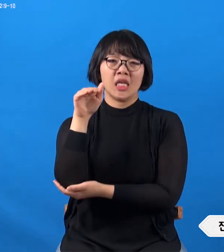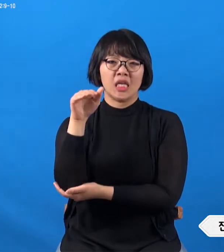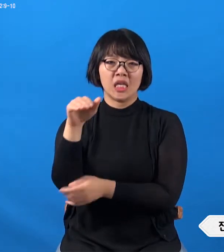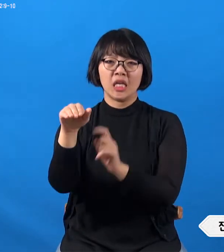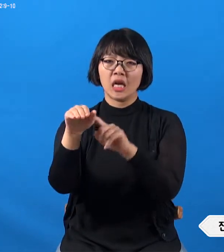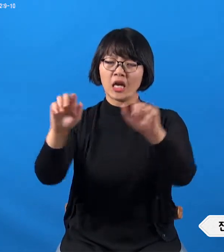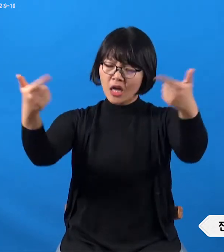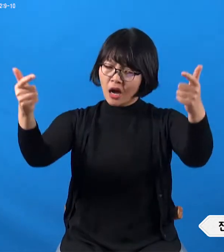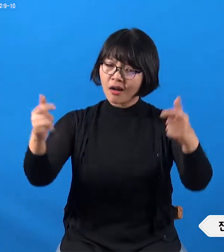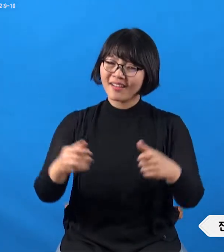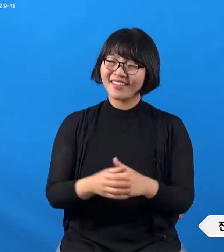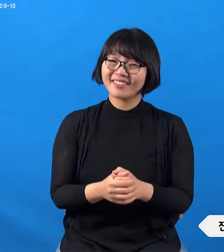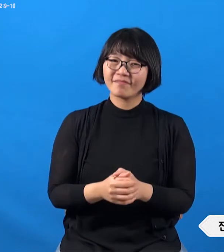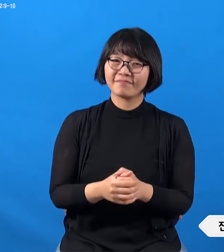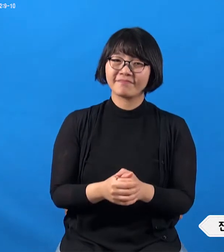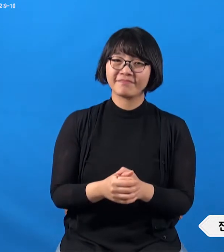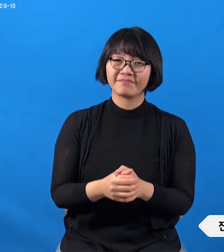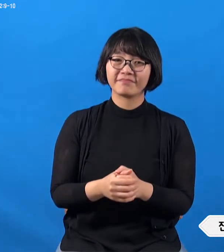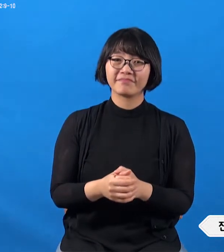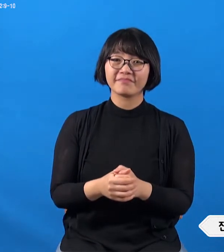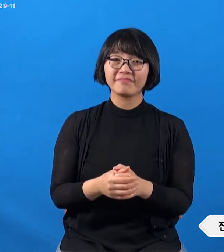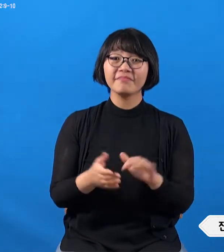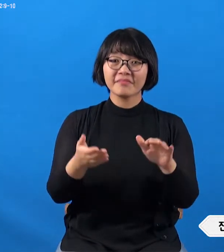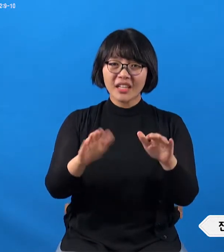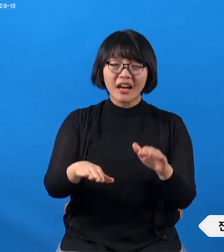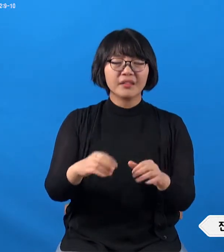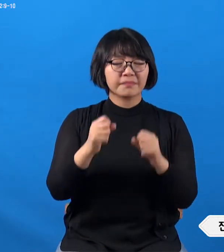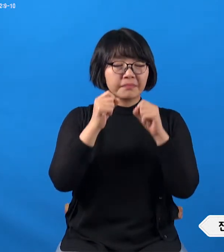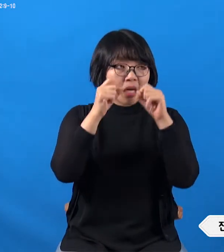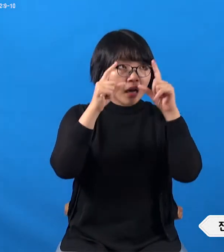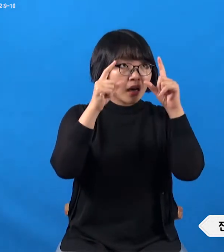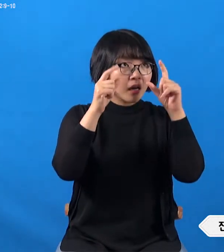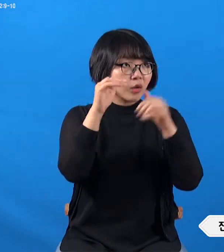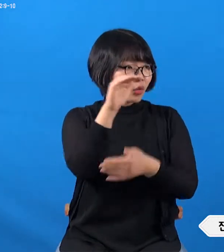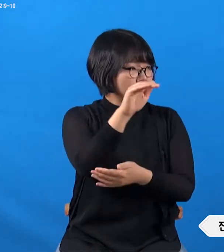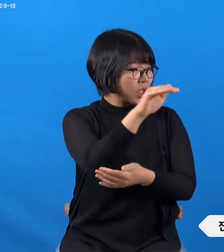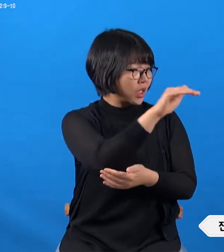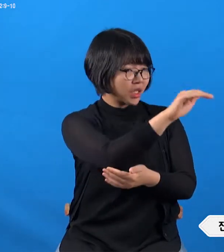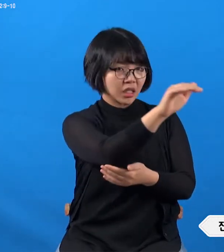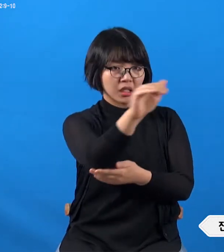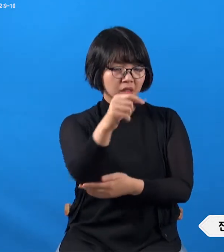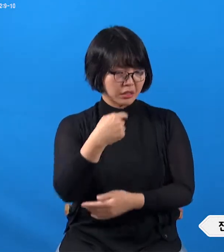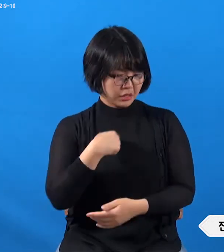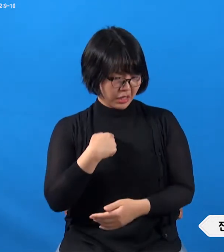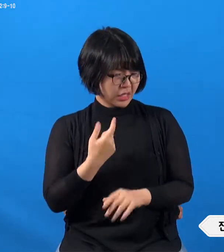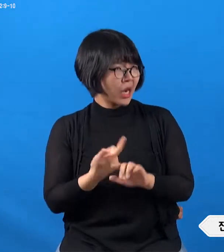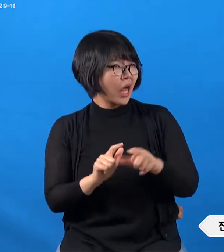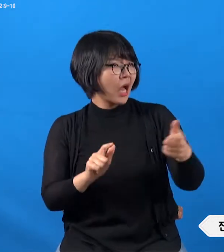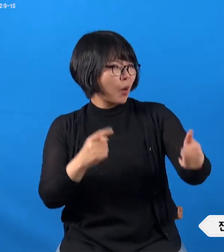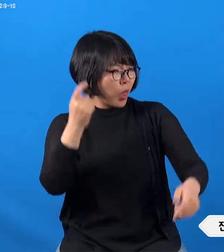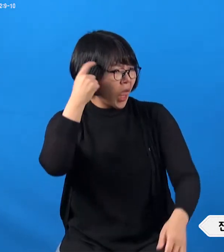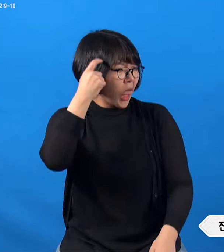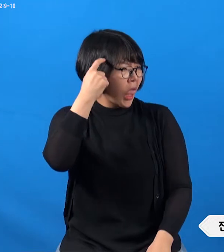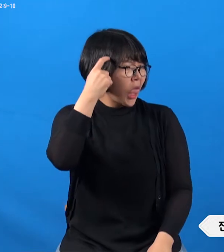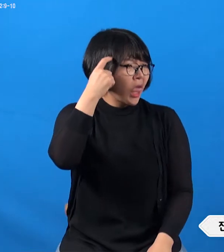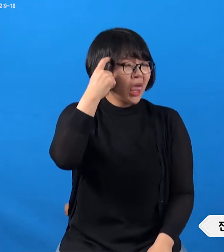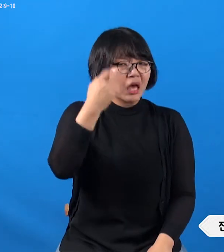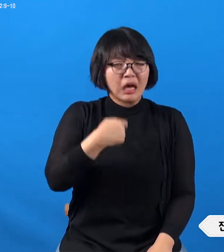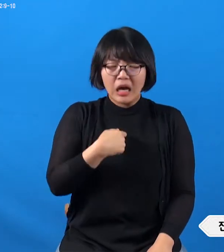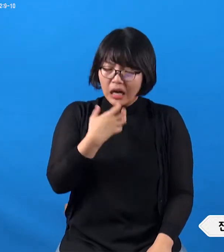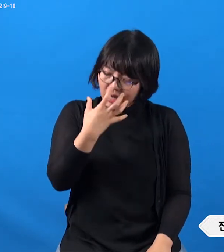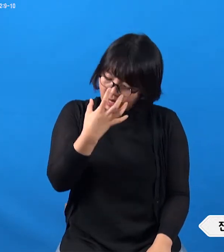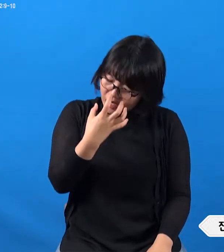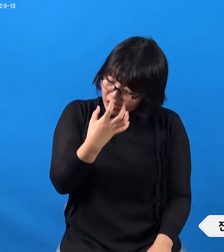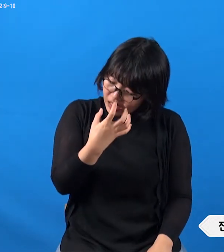오리가 아닌데, 오리 가운데 진흙탕 속에서 날지 못하고 버둥거리고